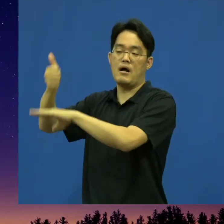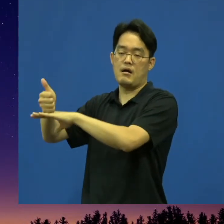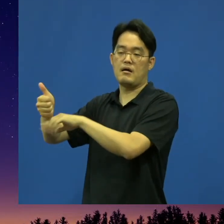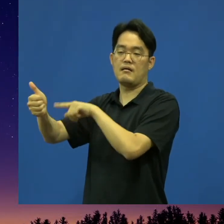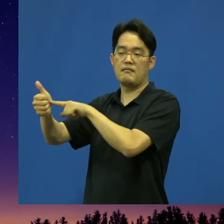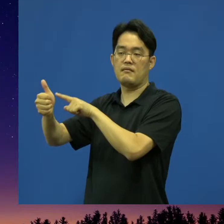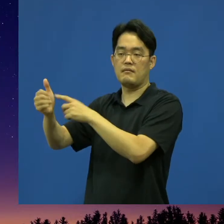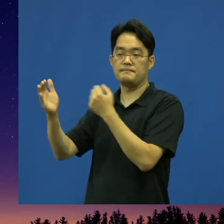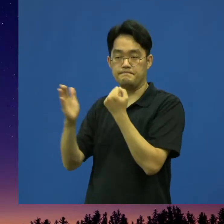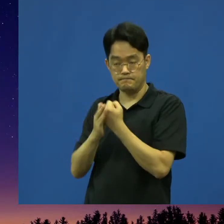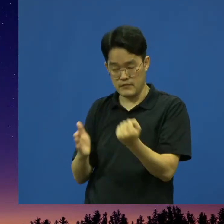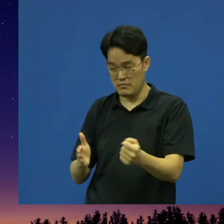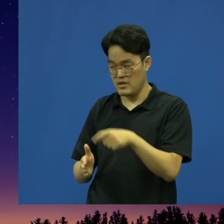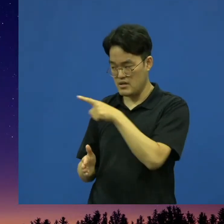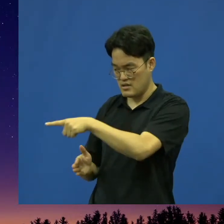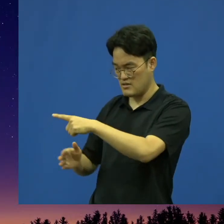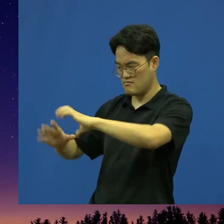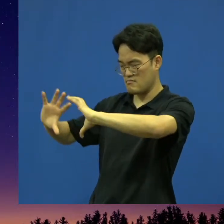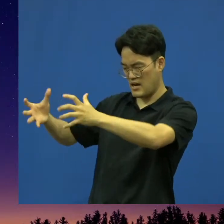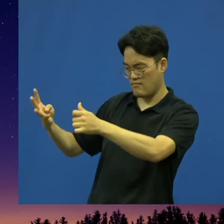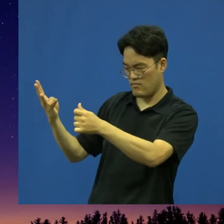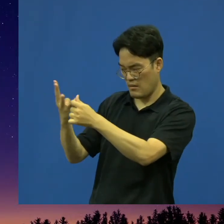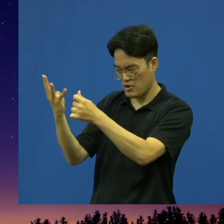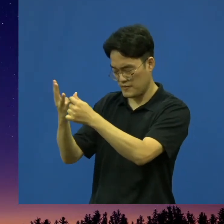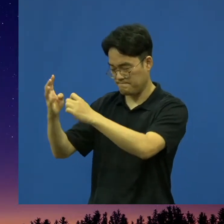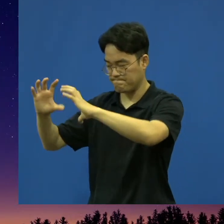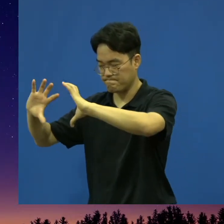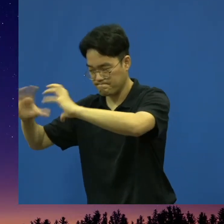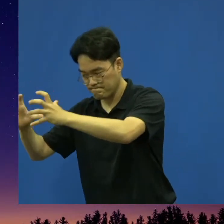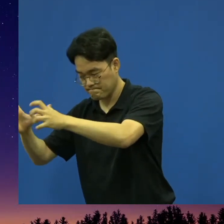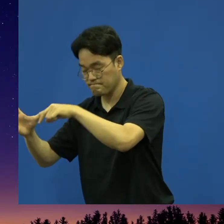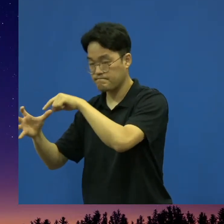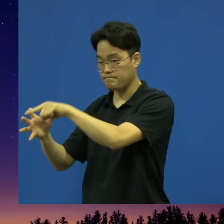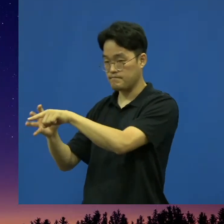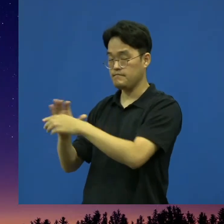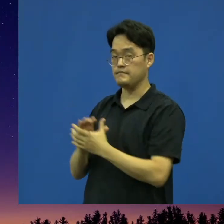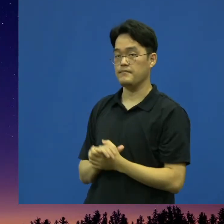그러니까 이 제국, 네 번째 제국에서는